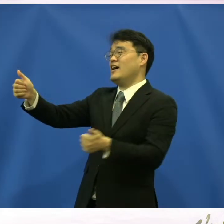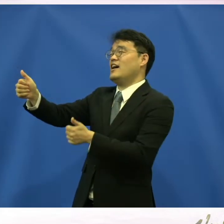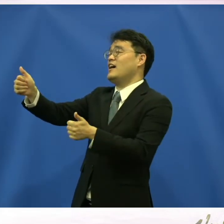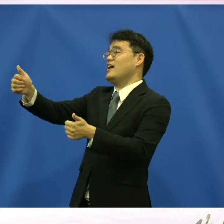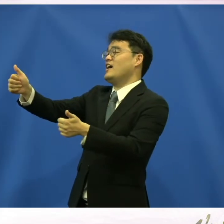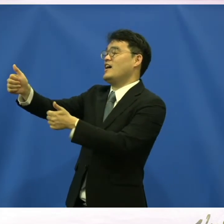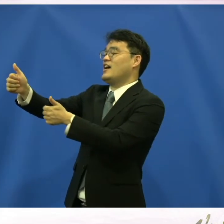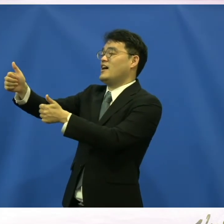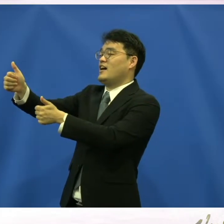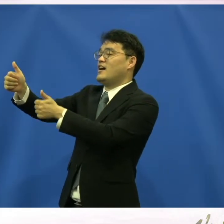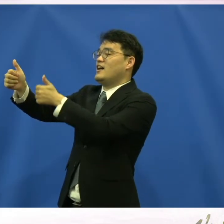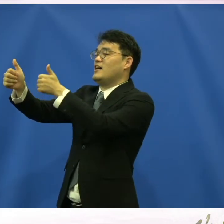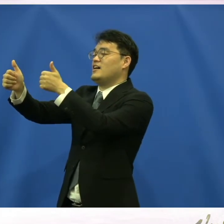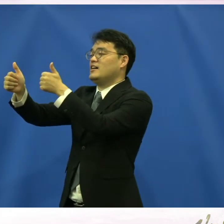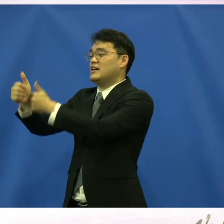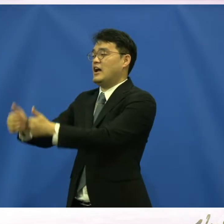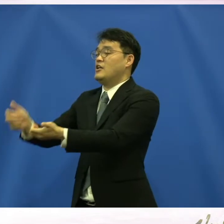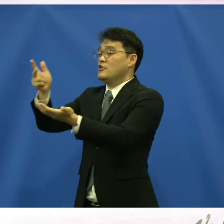가리라.